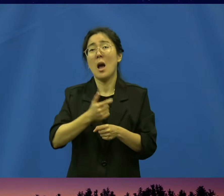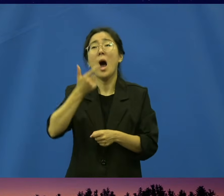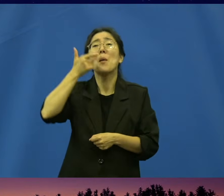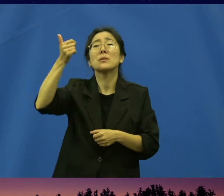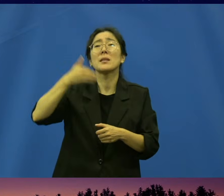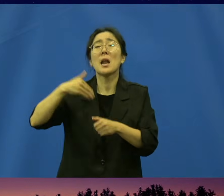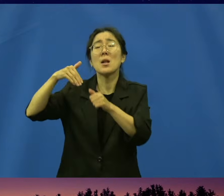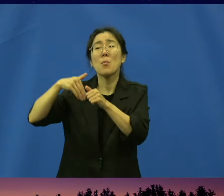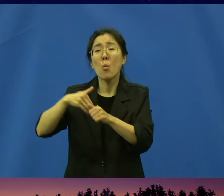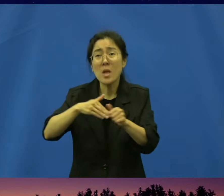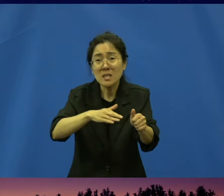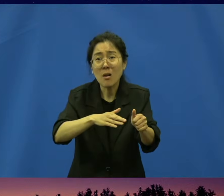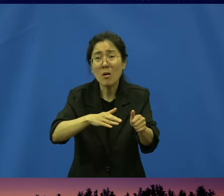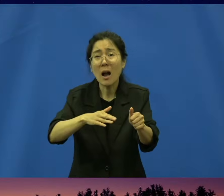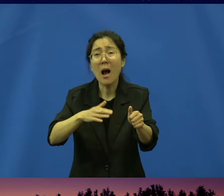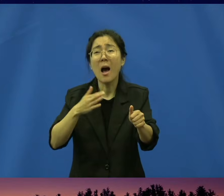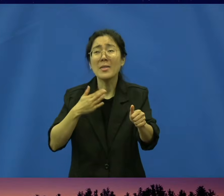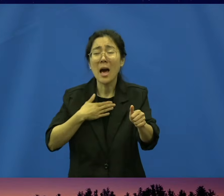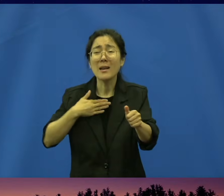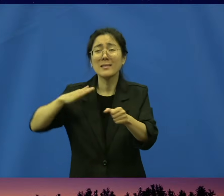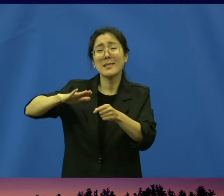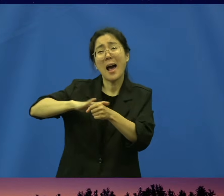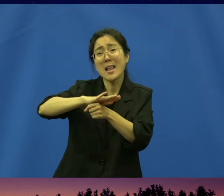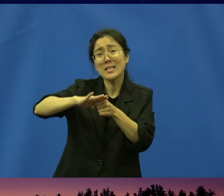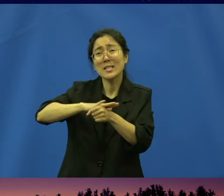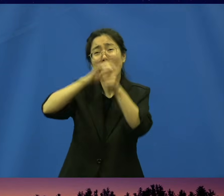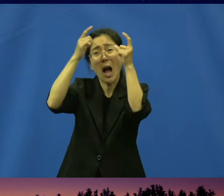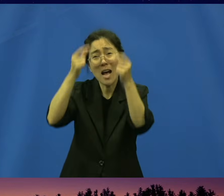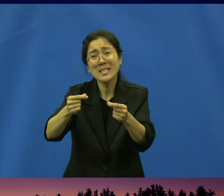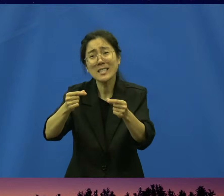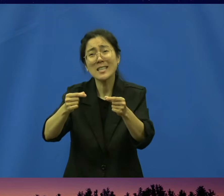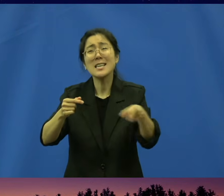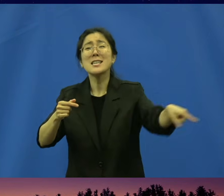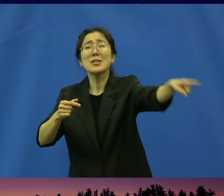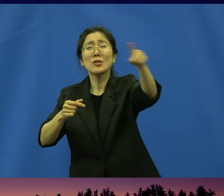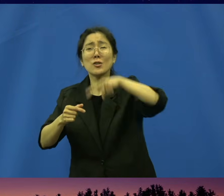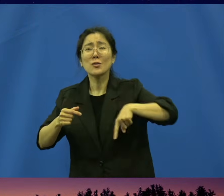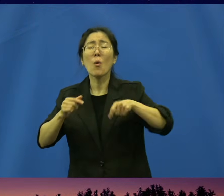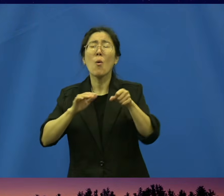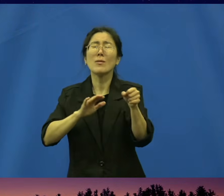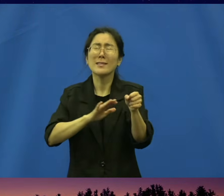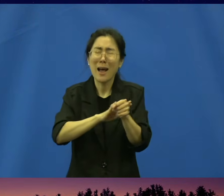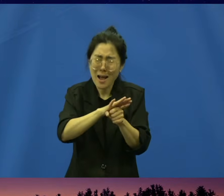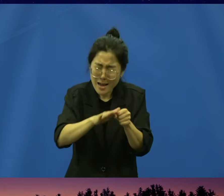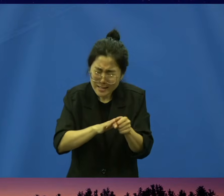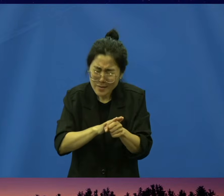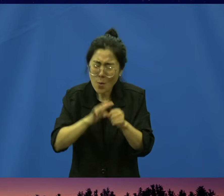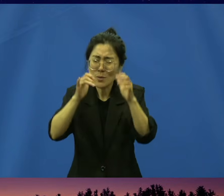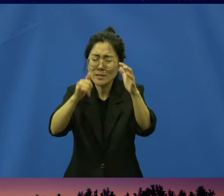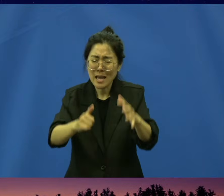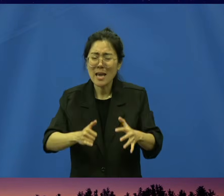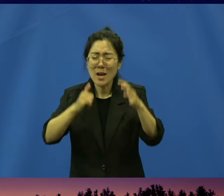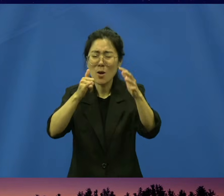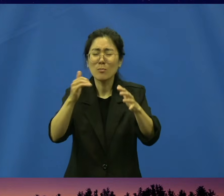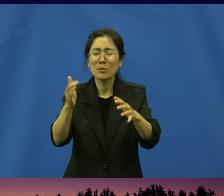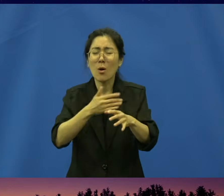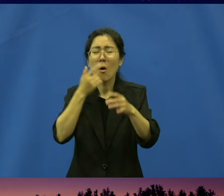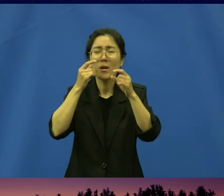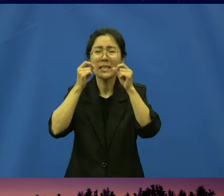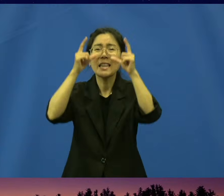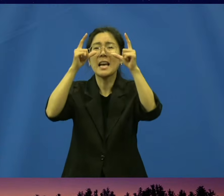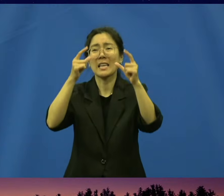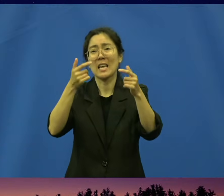나를 보내신 것과 또 나를 사랑하심 같이 그들도 사랑하신 것을 세상으로 알게